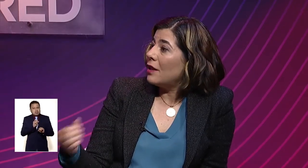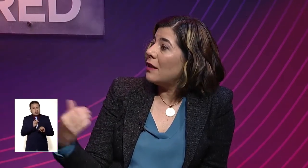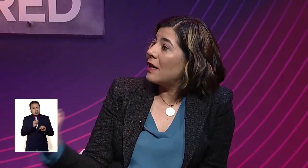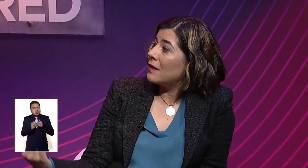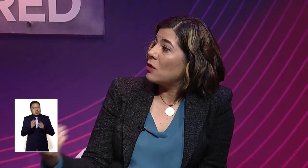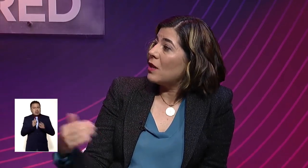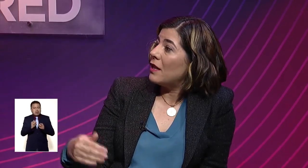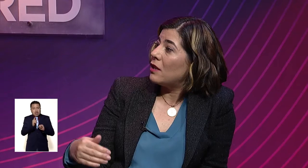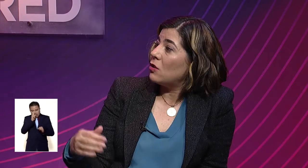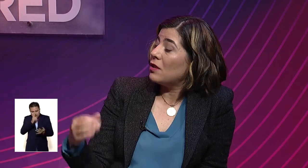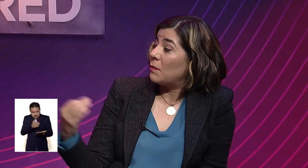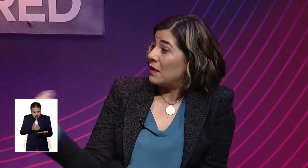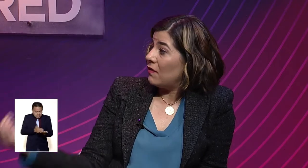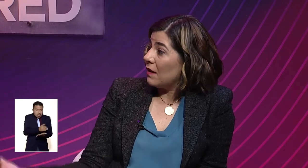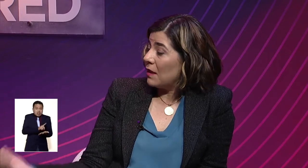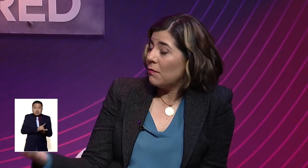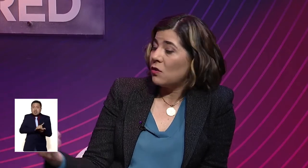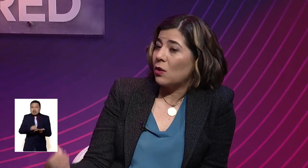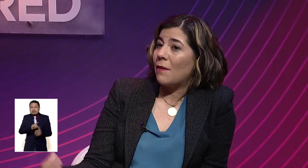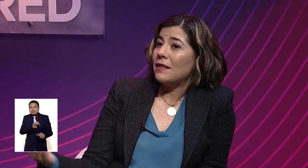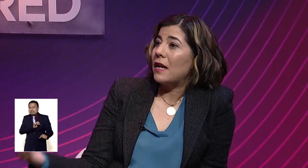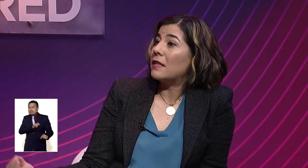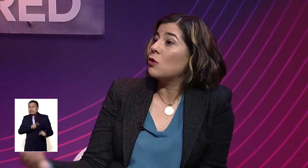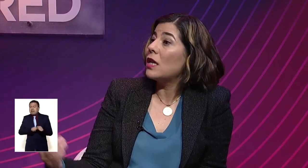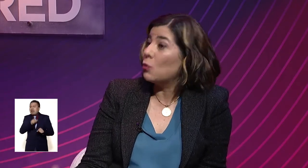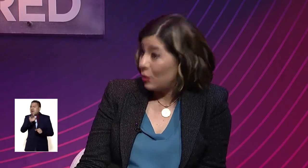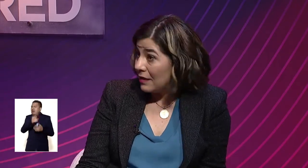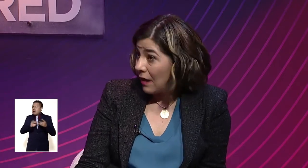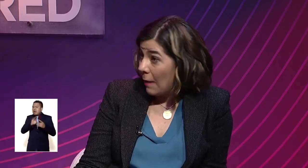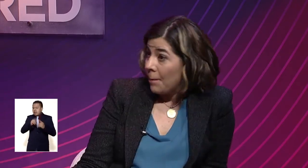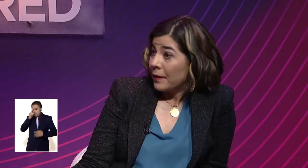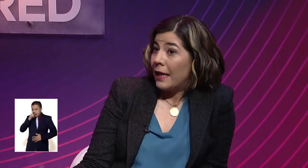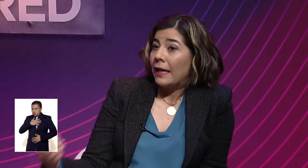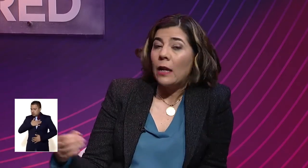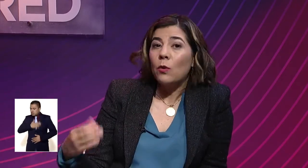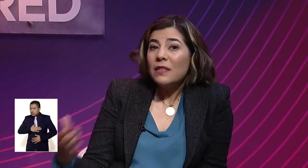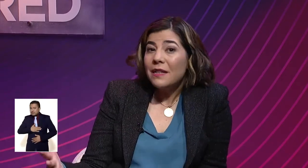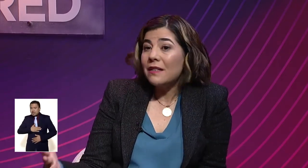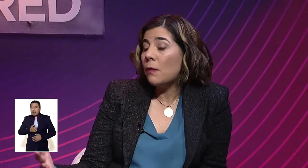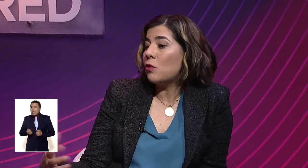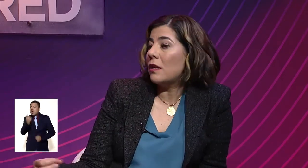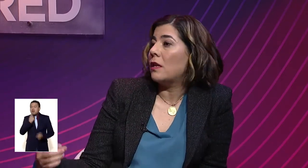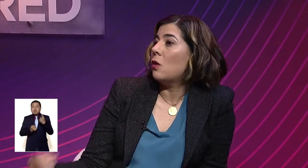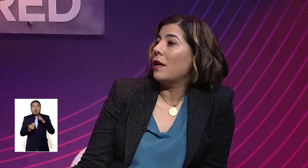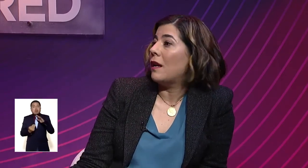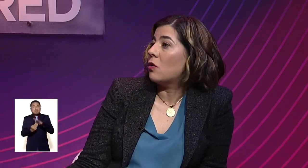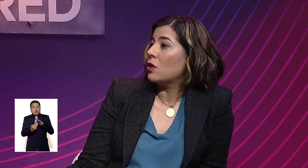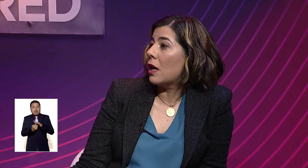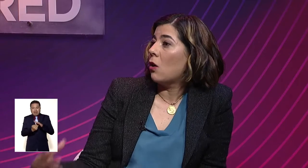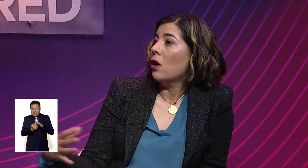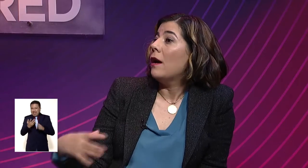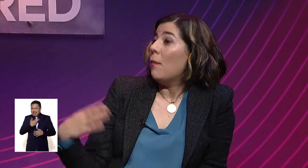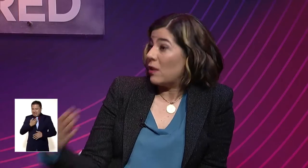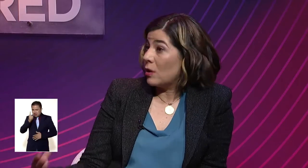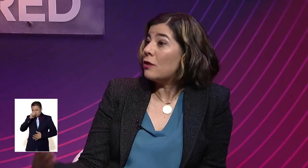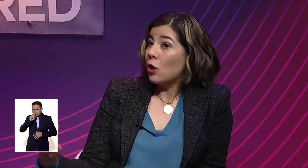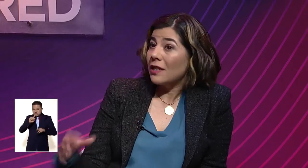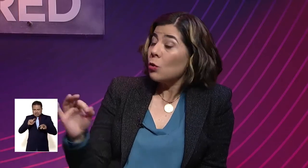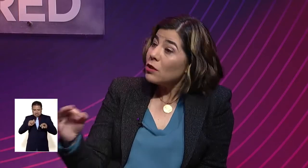el acceso a derechos, específicamente mencionabas en el acceso a la justicia. En algunas mesas que hemos tenido en el Consejo, personas sordas, justamente es